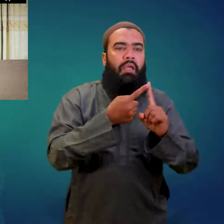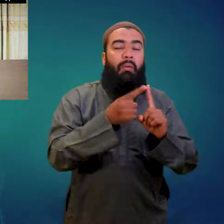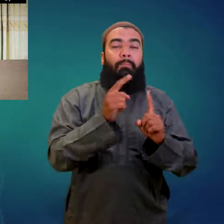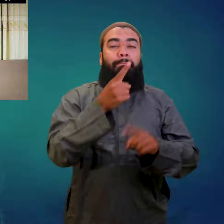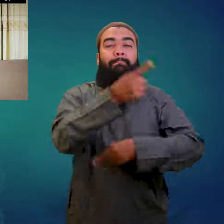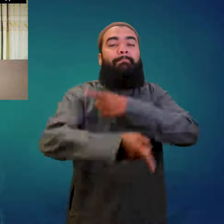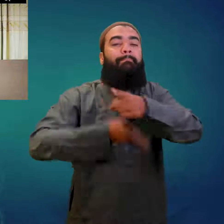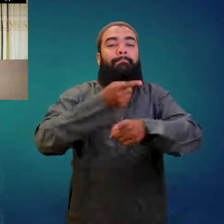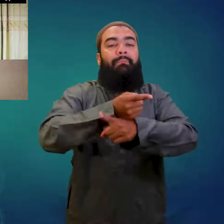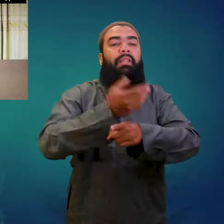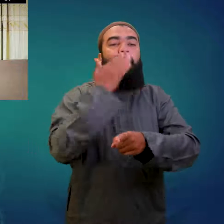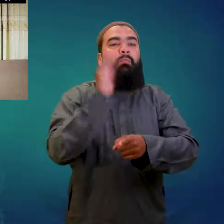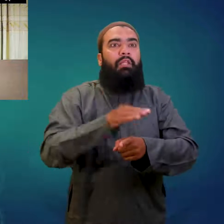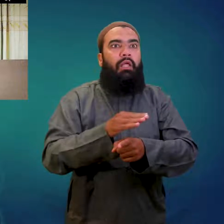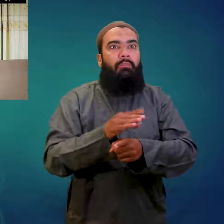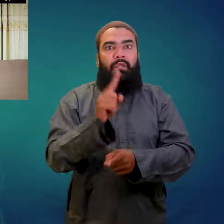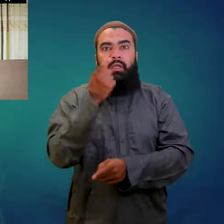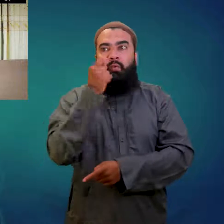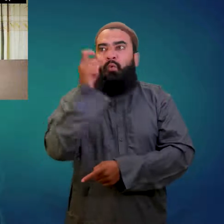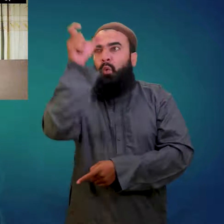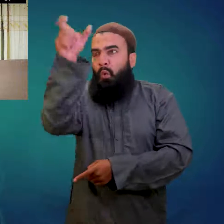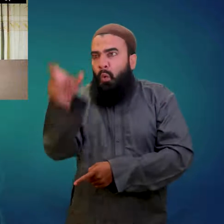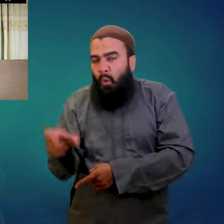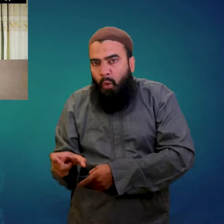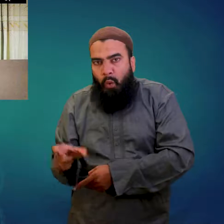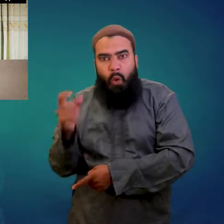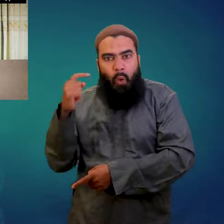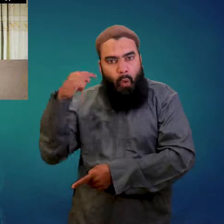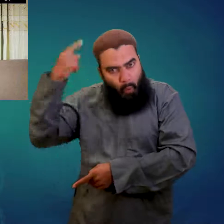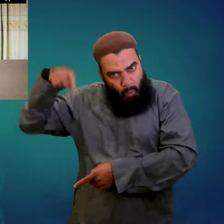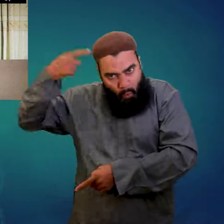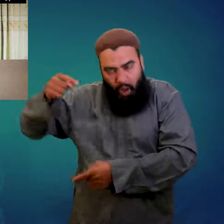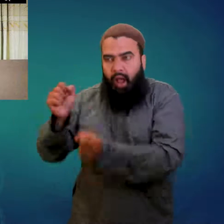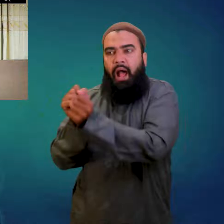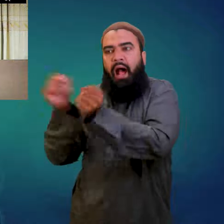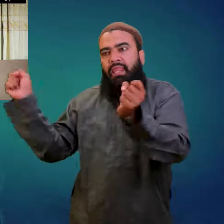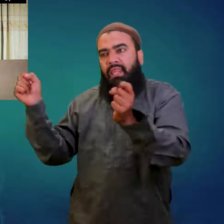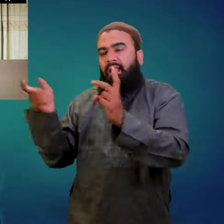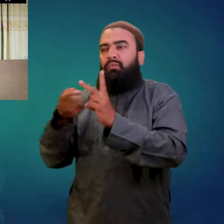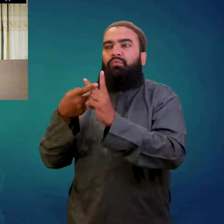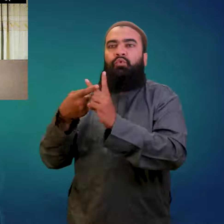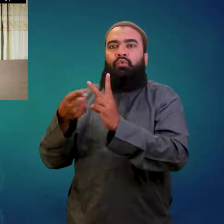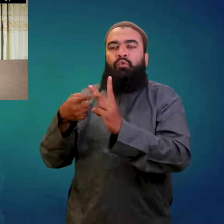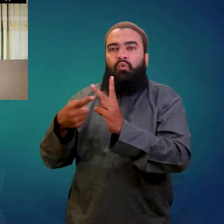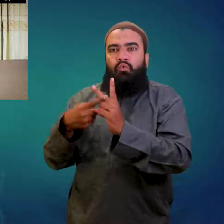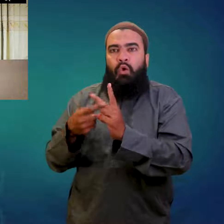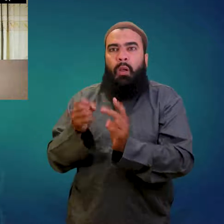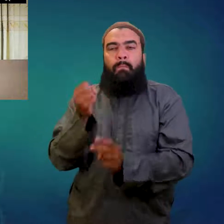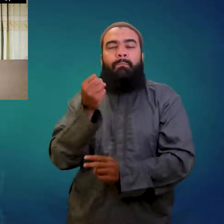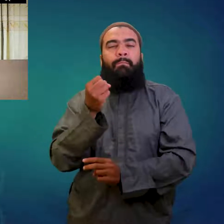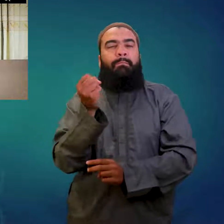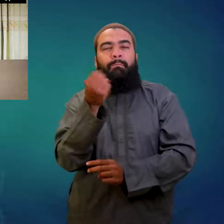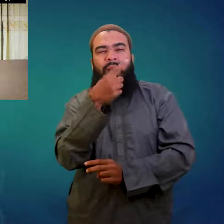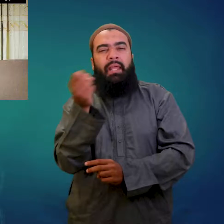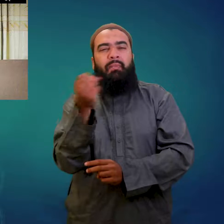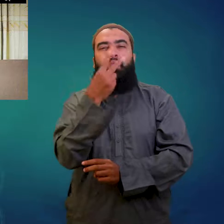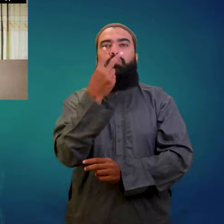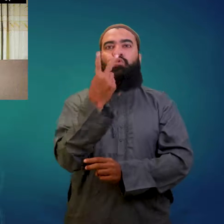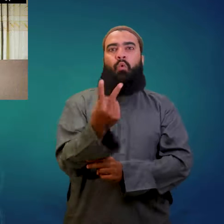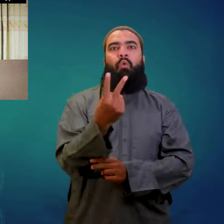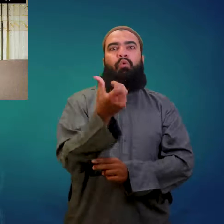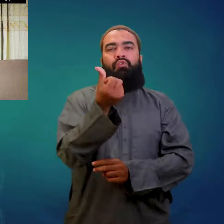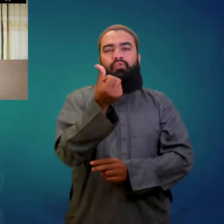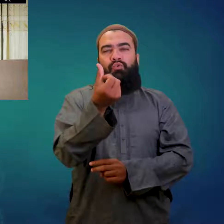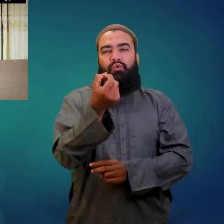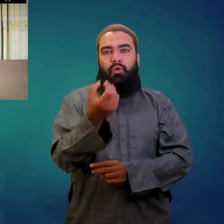غلام یا لونڈی آزاد کرے، یا 2 مہینے کے لگاتار روزے رکھے، یا 60 مسکینوں کو 2 وقت